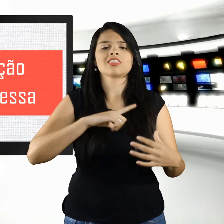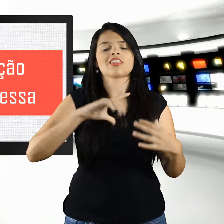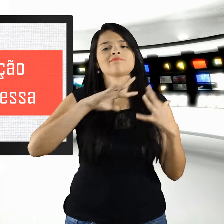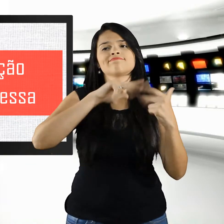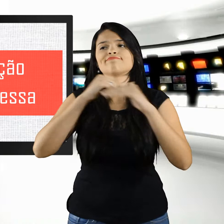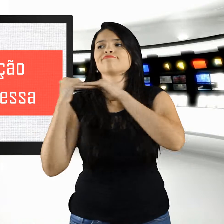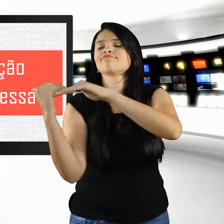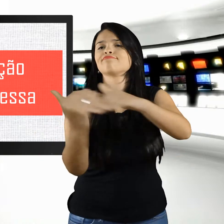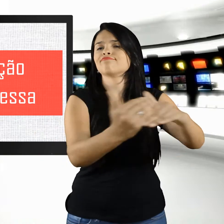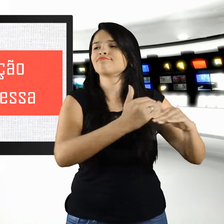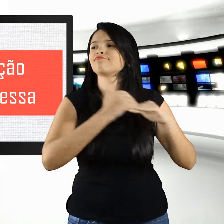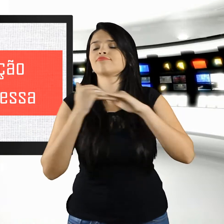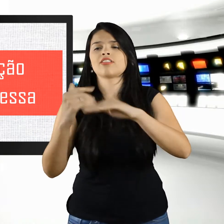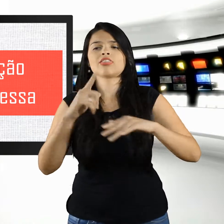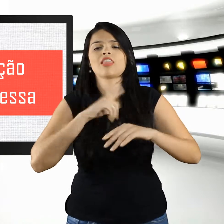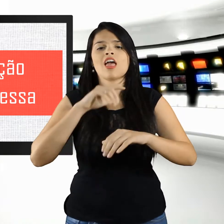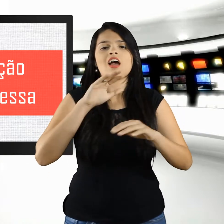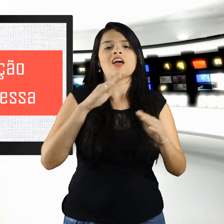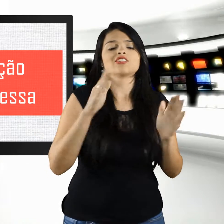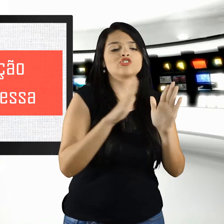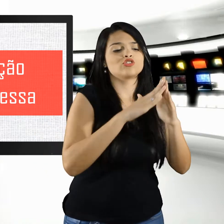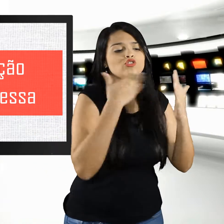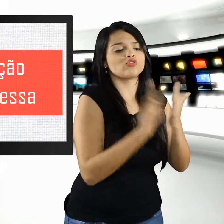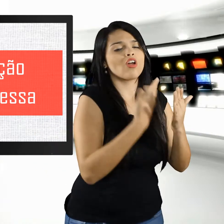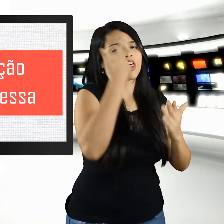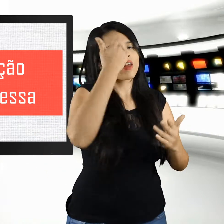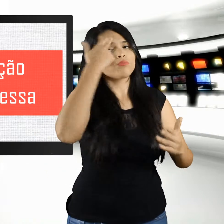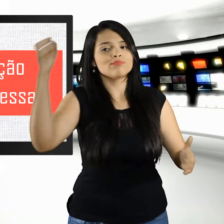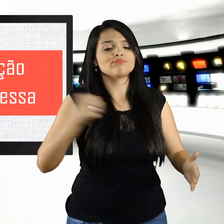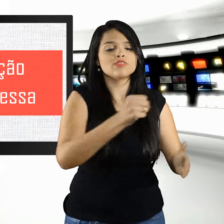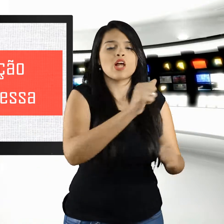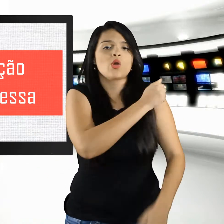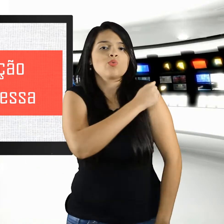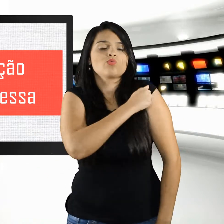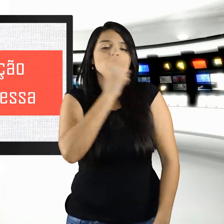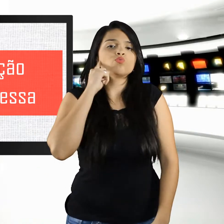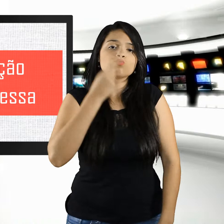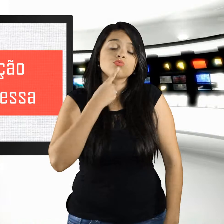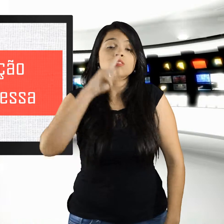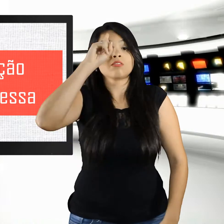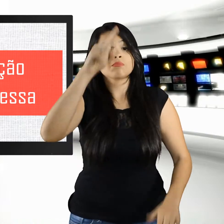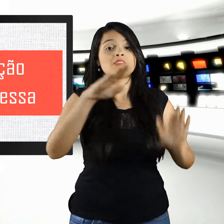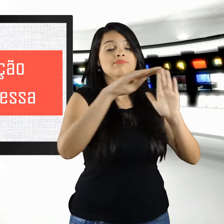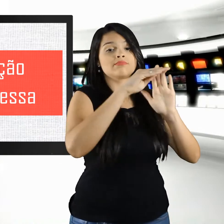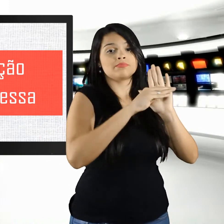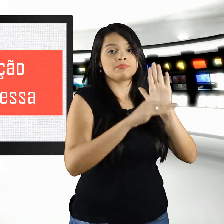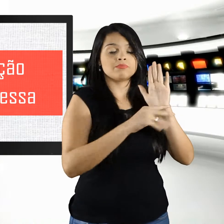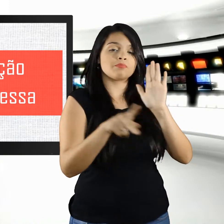alunos surdos na escola regular em até 10 anos, como prevê o Plano Nacional de Educação, aprovado em